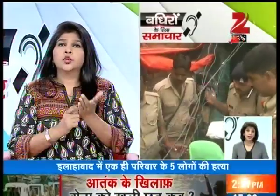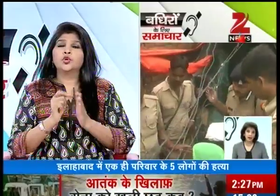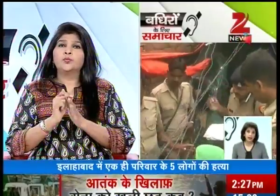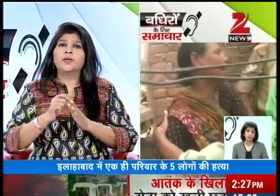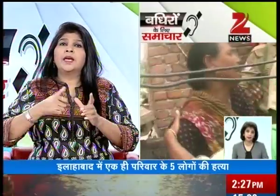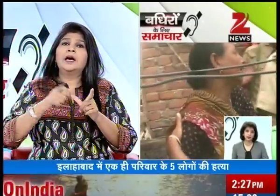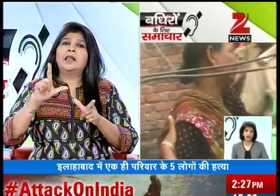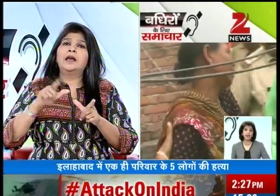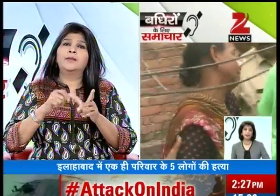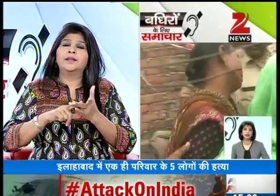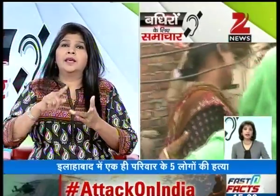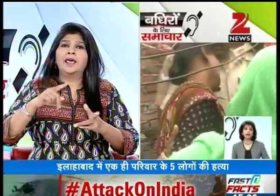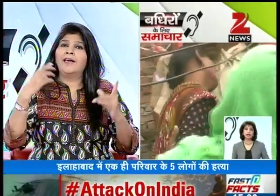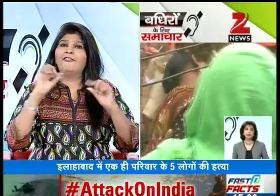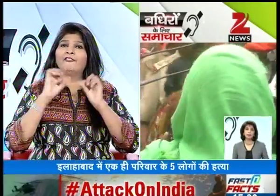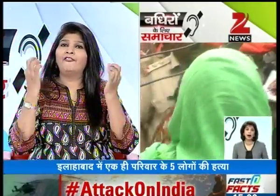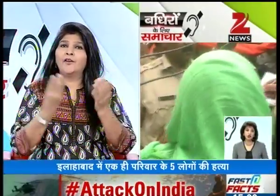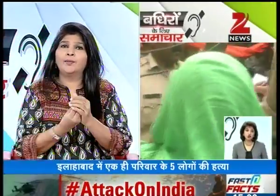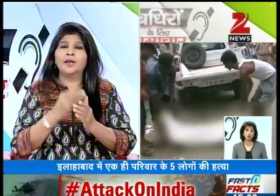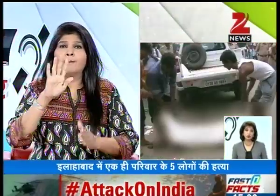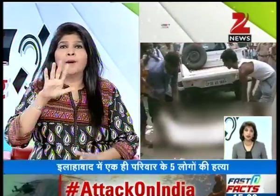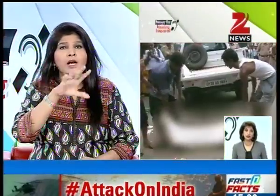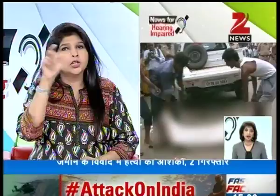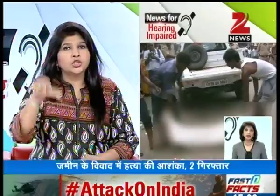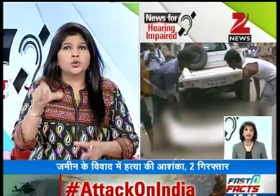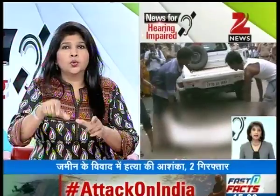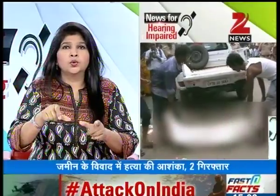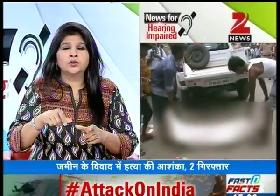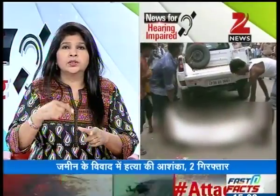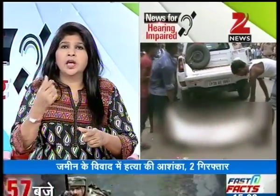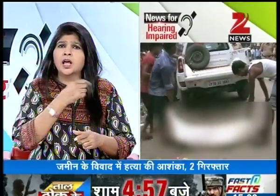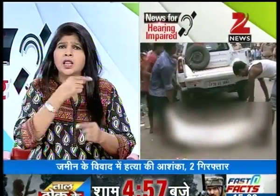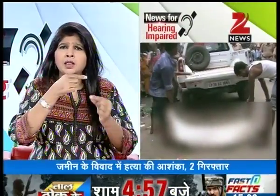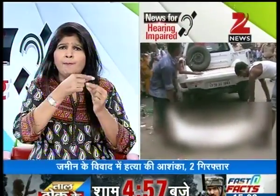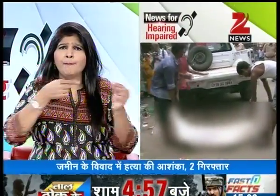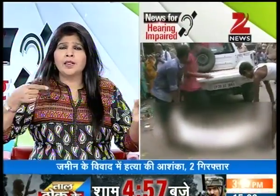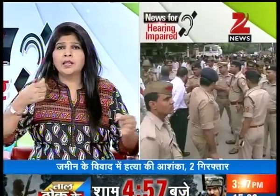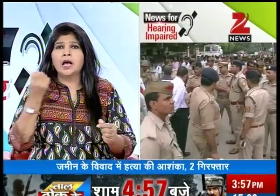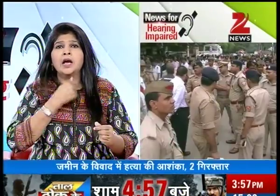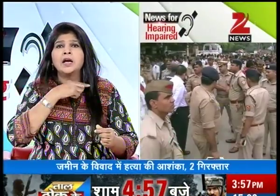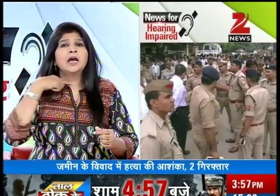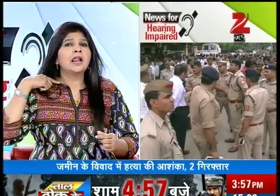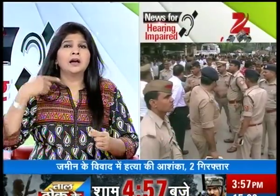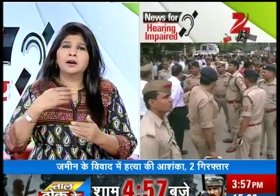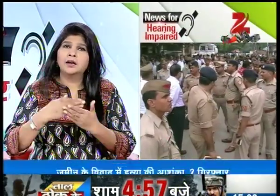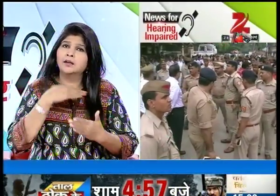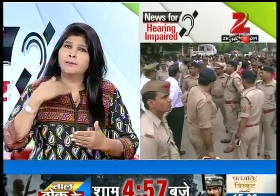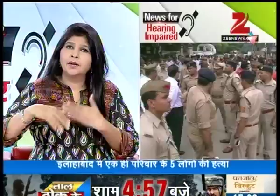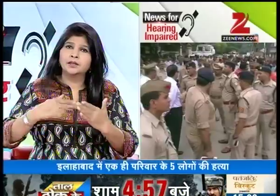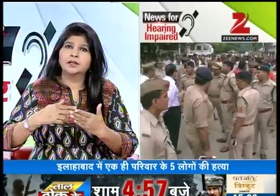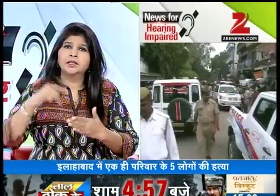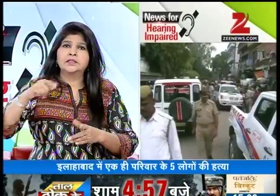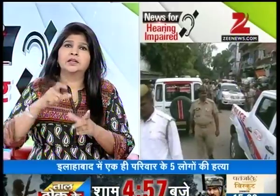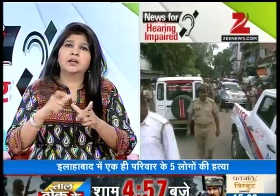यूपी के इलाहाबाद में एक ही परिवार के 5 लोगों की धारदार हथियार से गला काटकर हत्या कर दी गई।